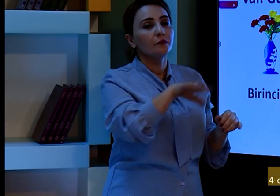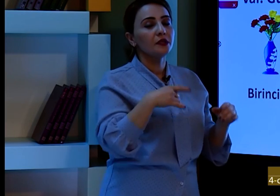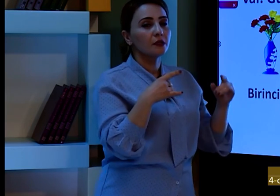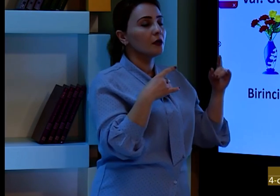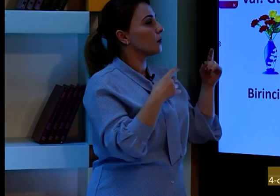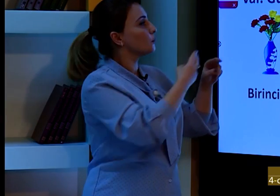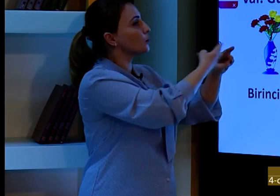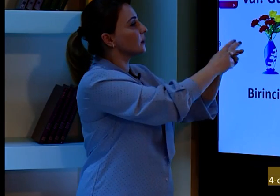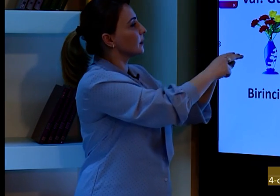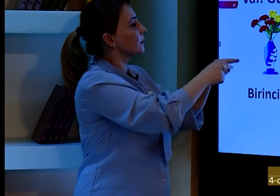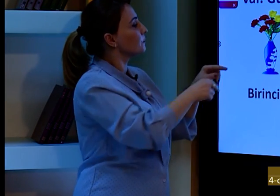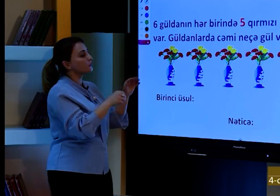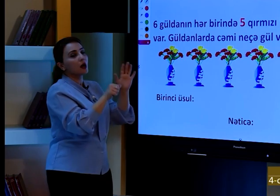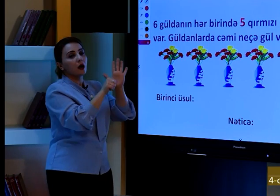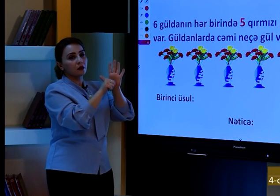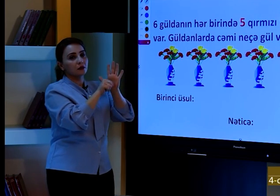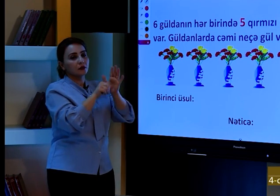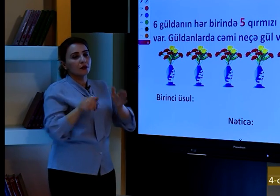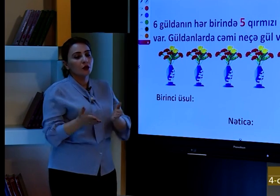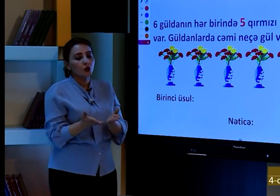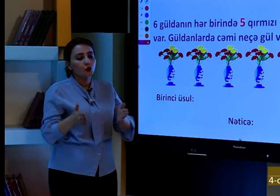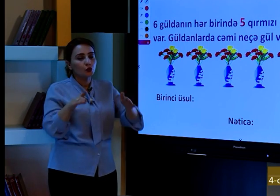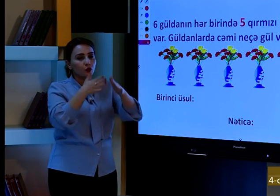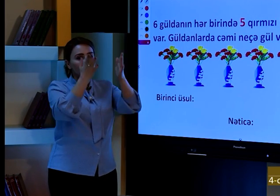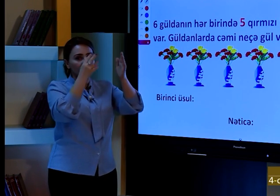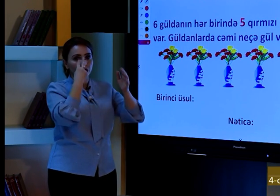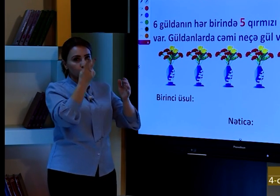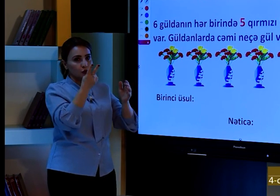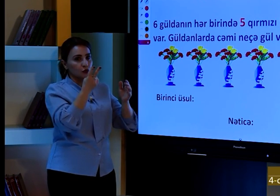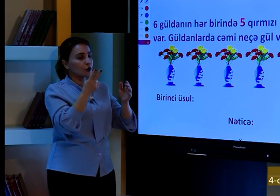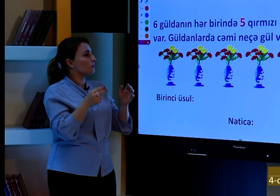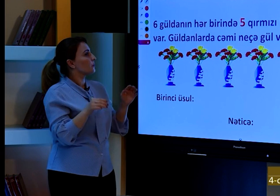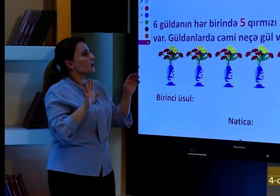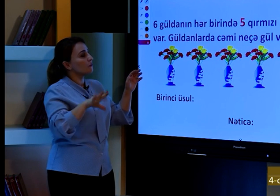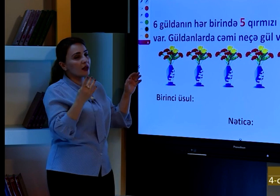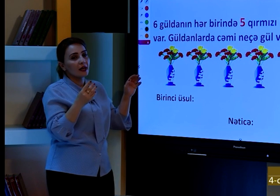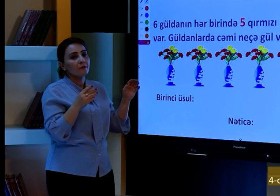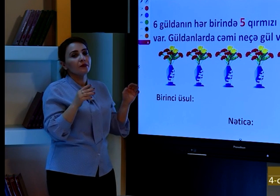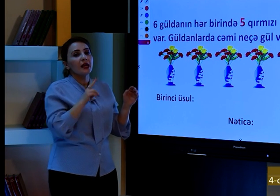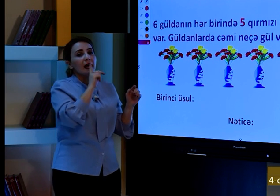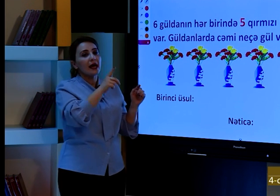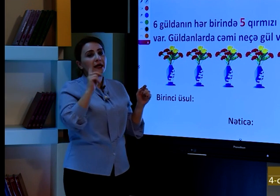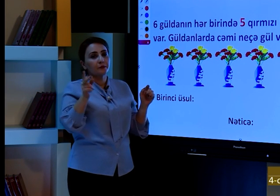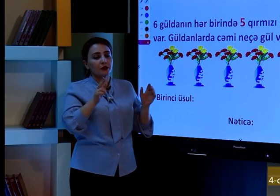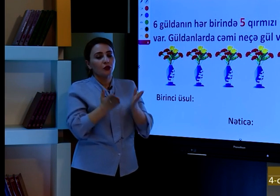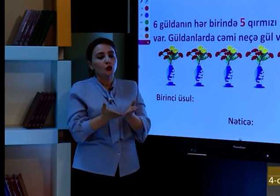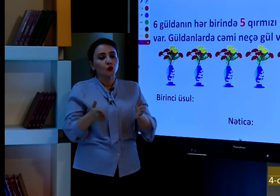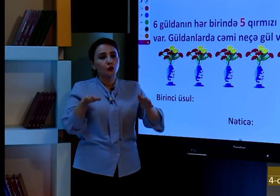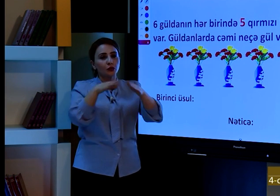biz burada 6 güldan görürük və hər bir